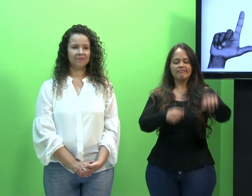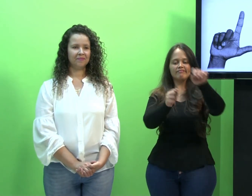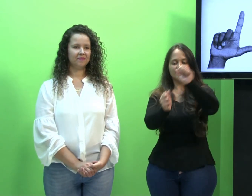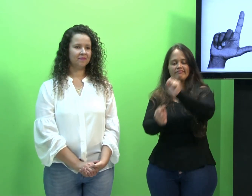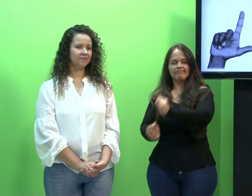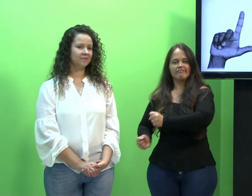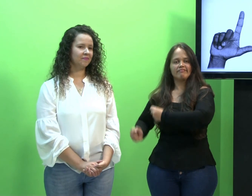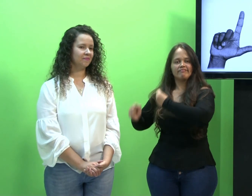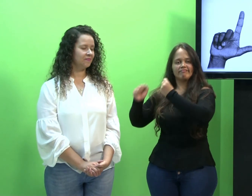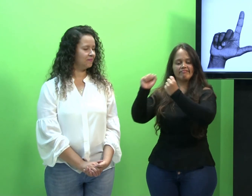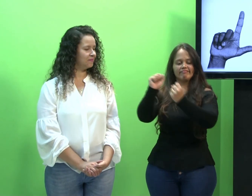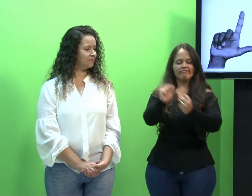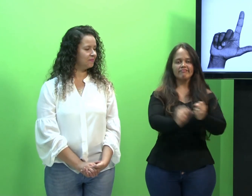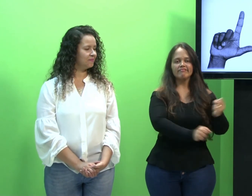Remar com remo.